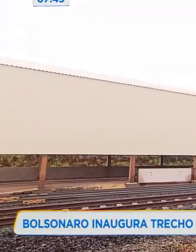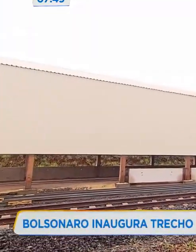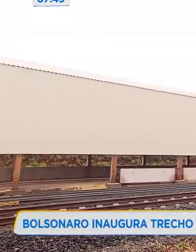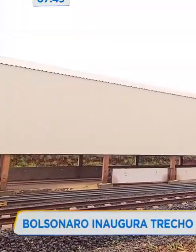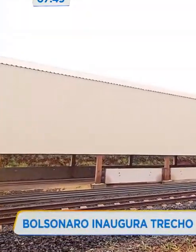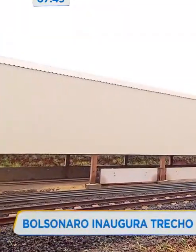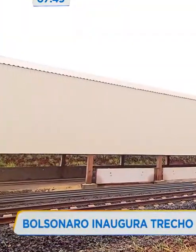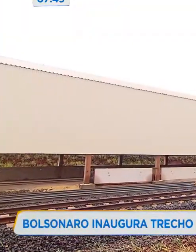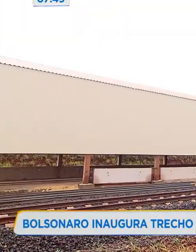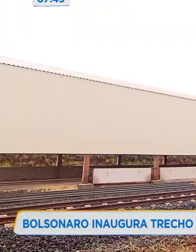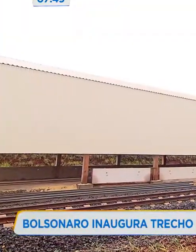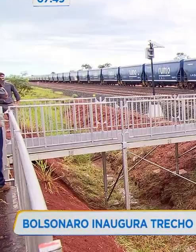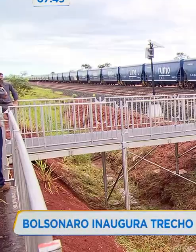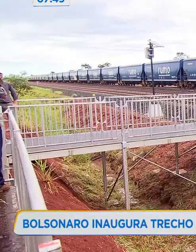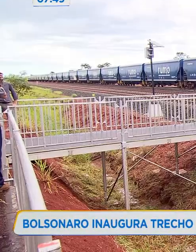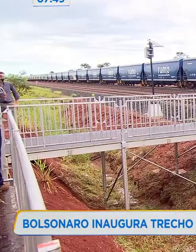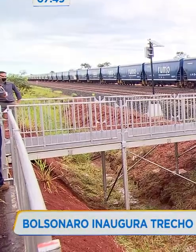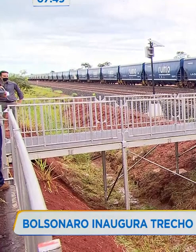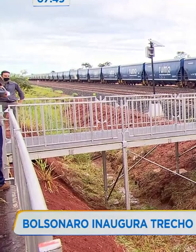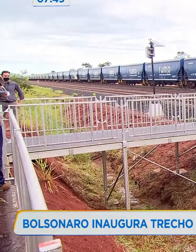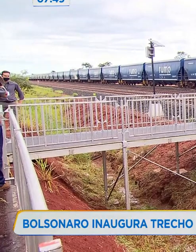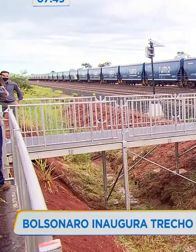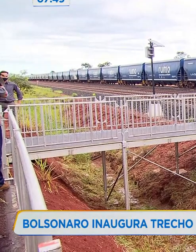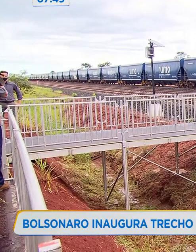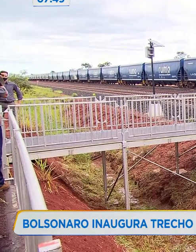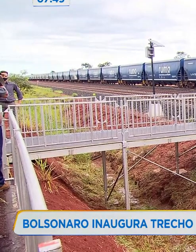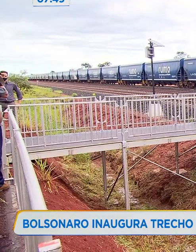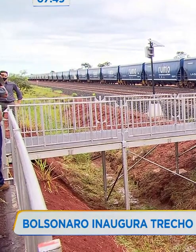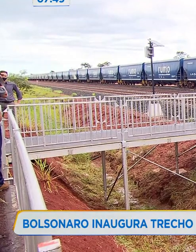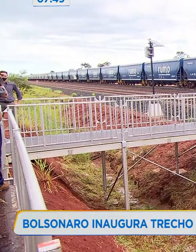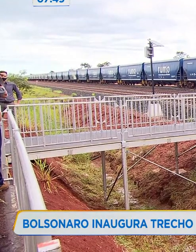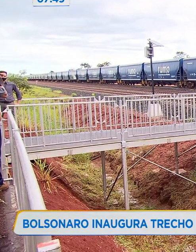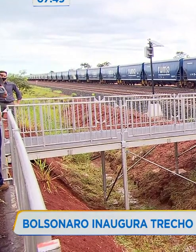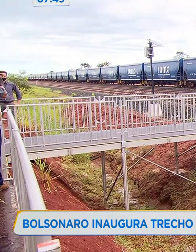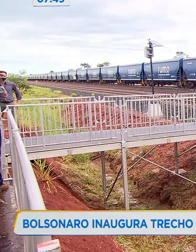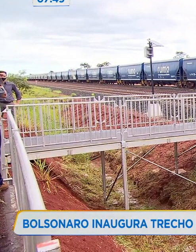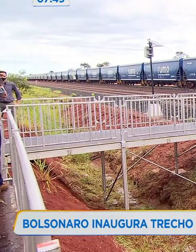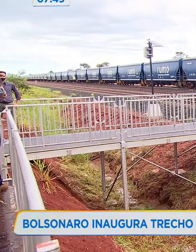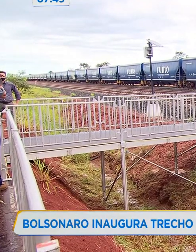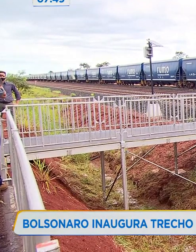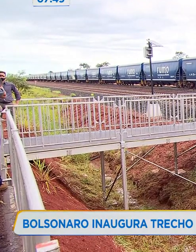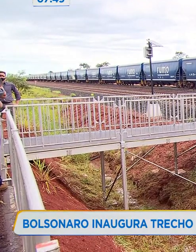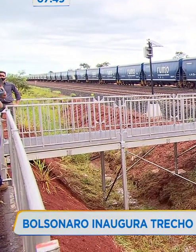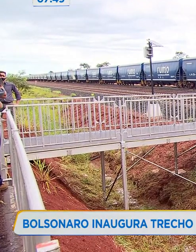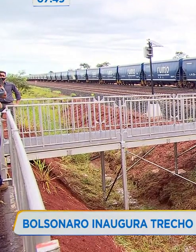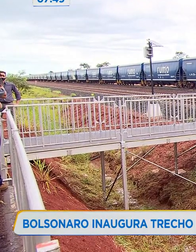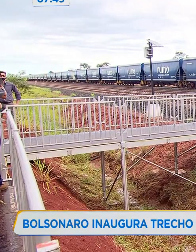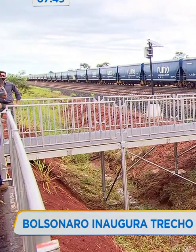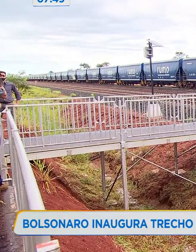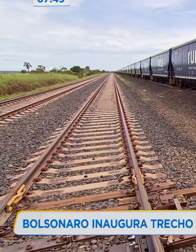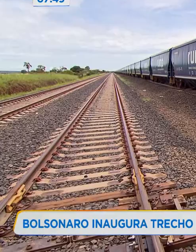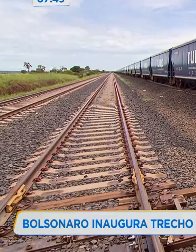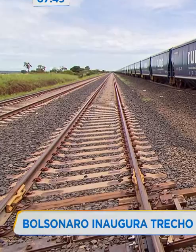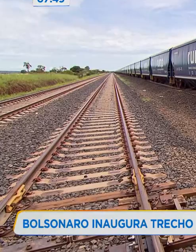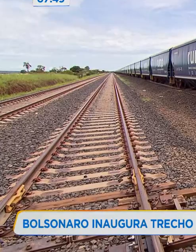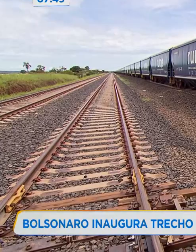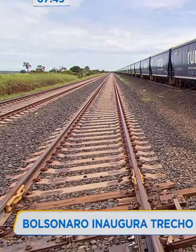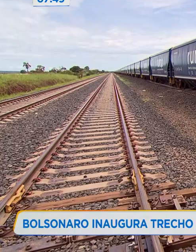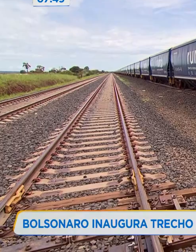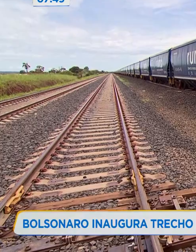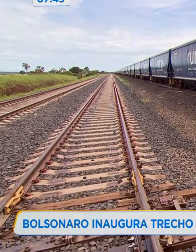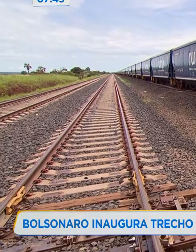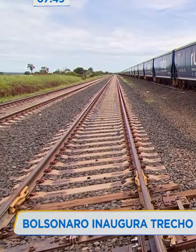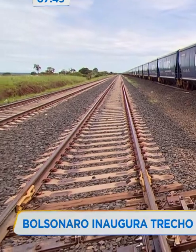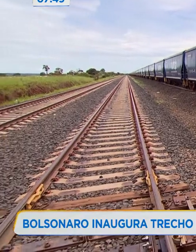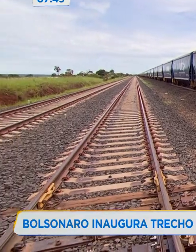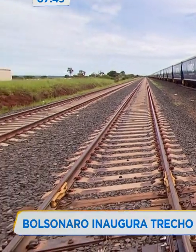com a concessionária que opera o trecho da Ferrovia Norte-Sul. O investimento foi de 80 milhões de reais e por aqui vão